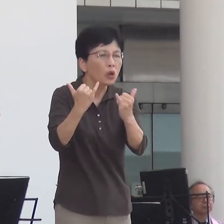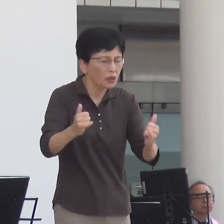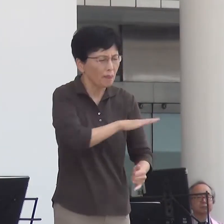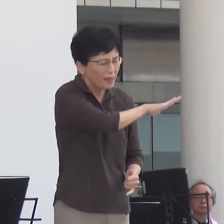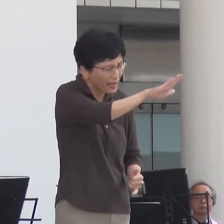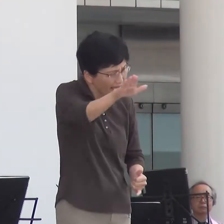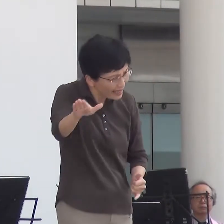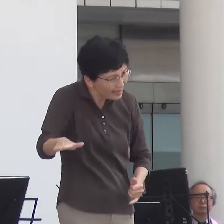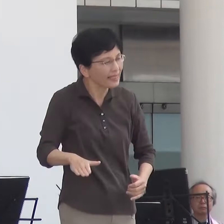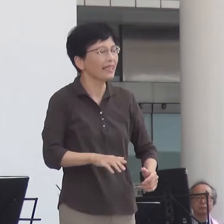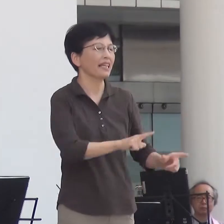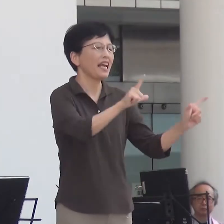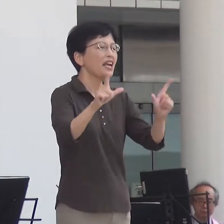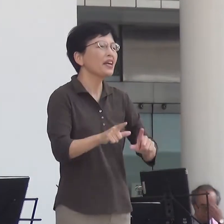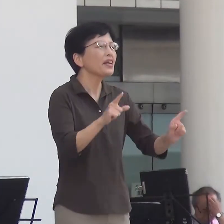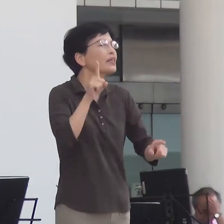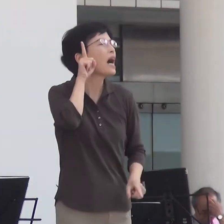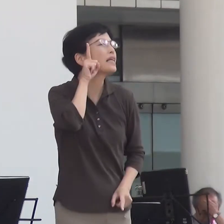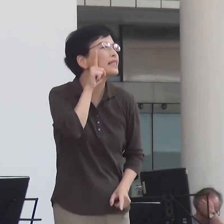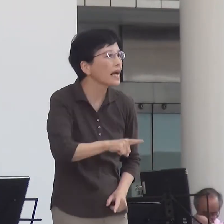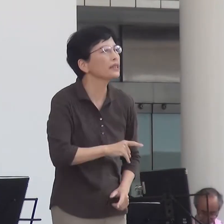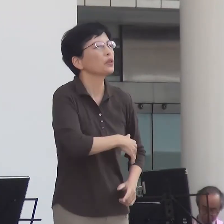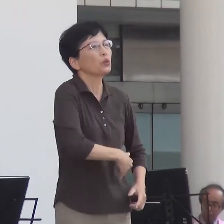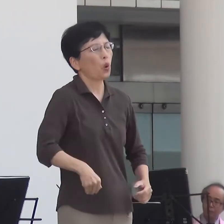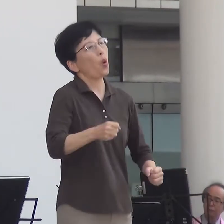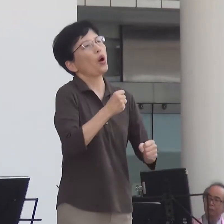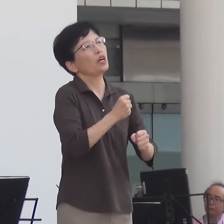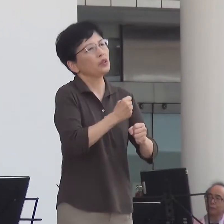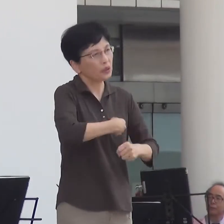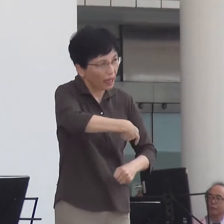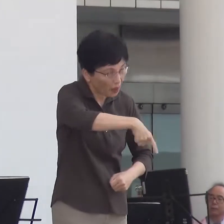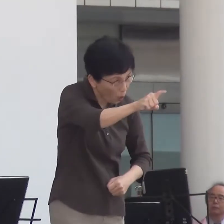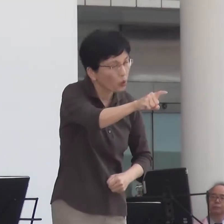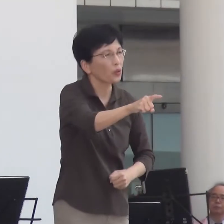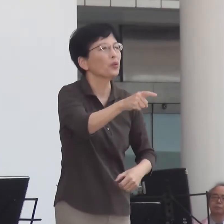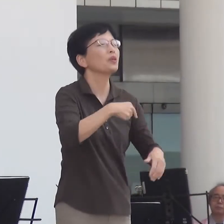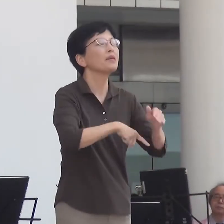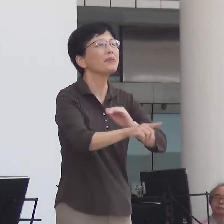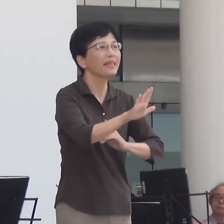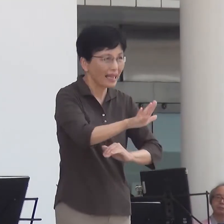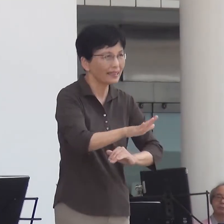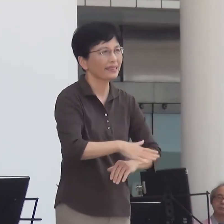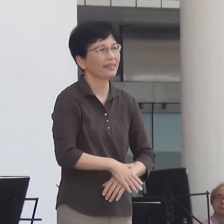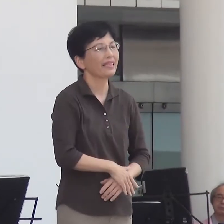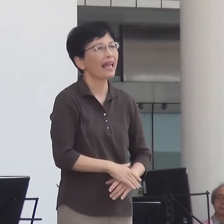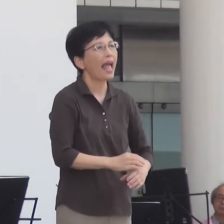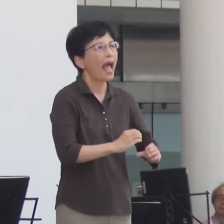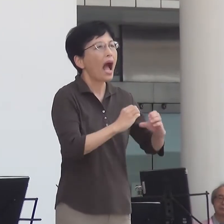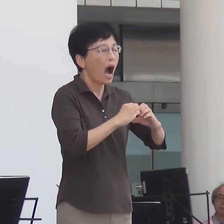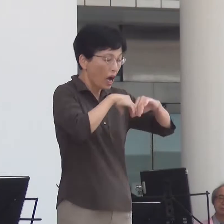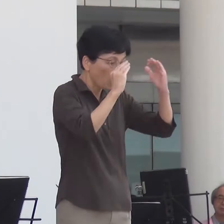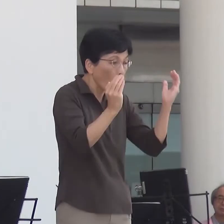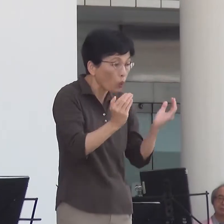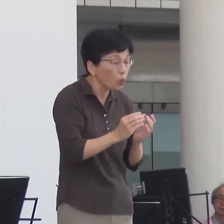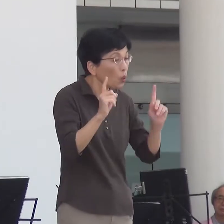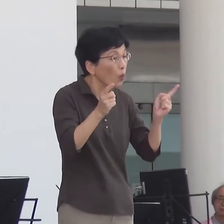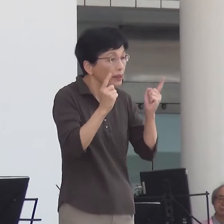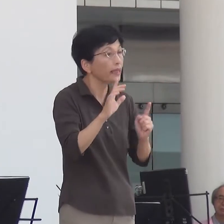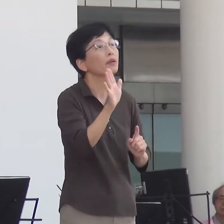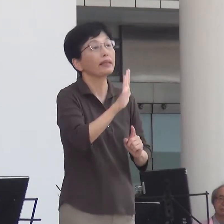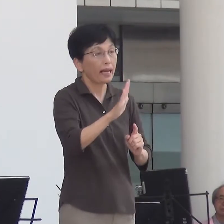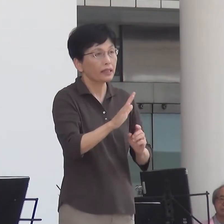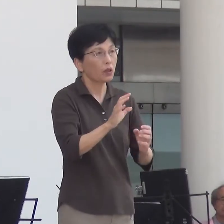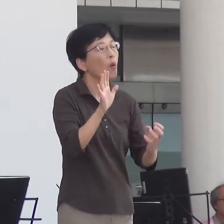にとって暮らしやすい活躍できる福岡を作ろうということなんですね。そしてハートフルフェスタじゃないですけれども、そのマー